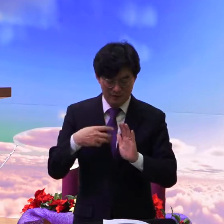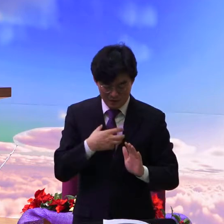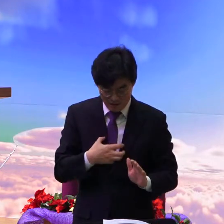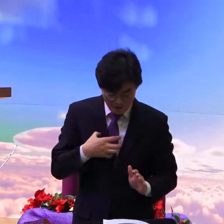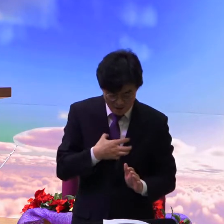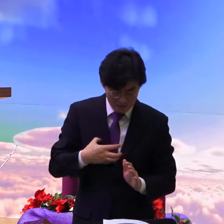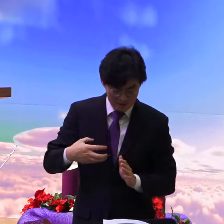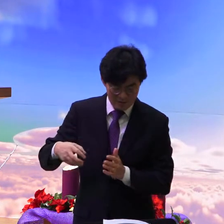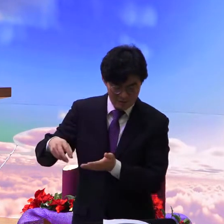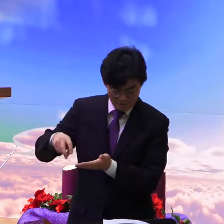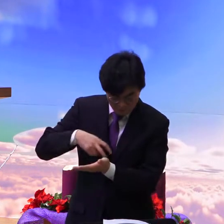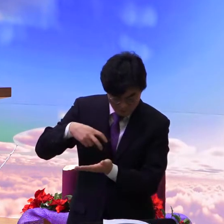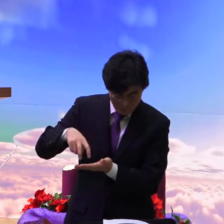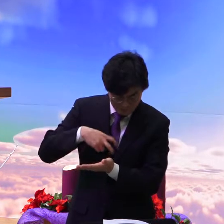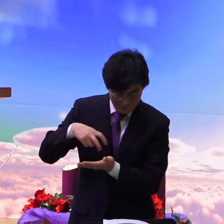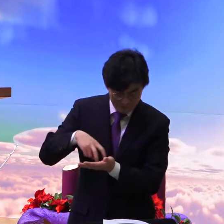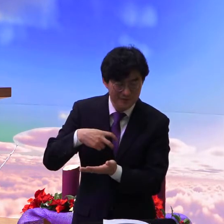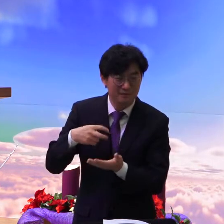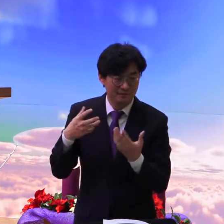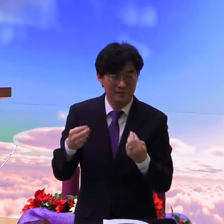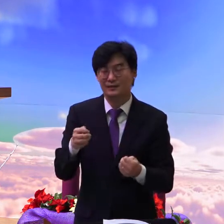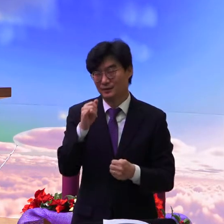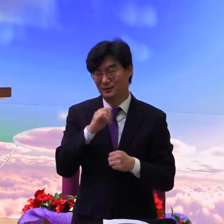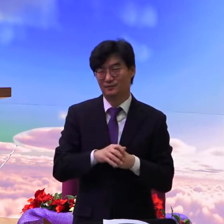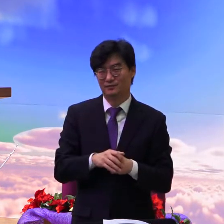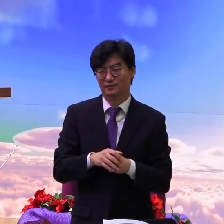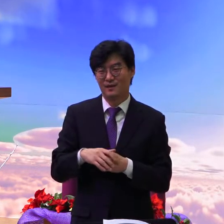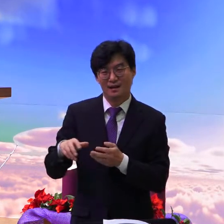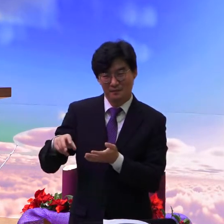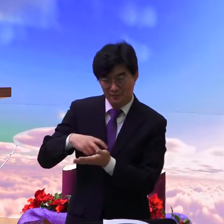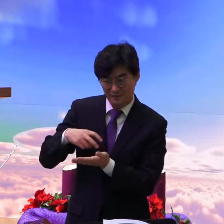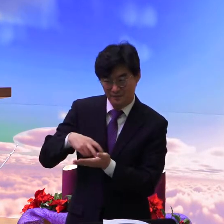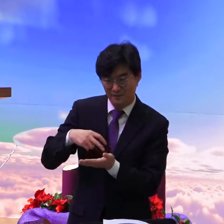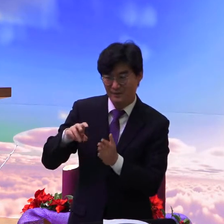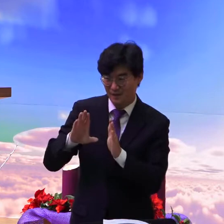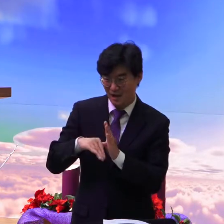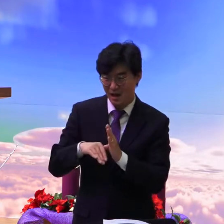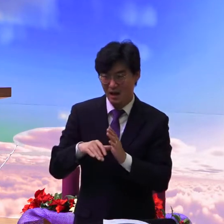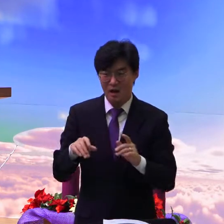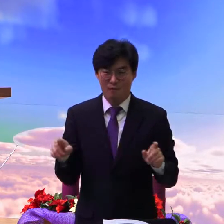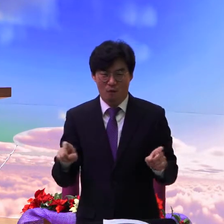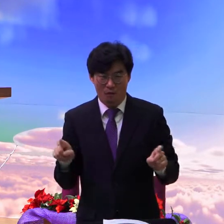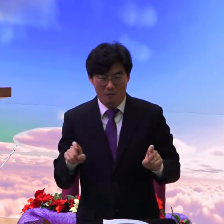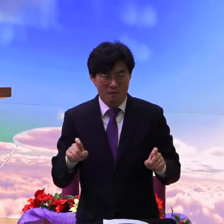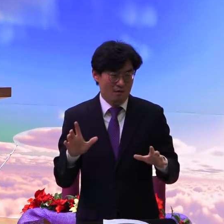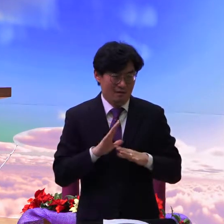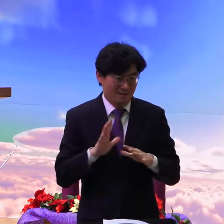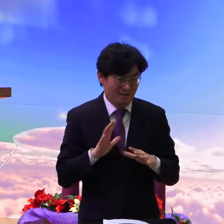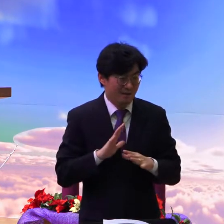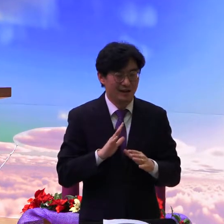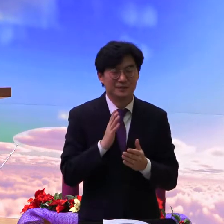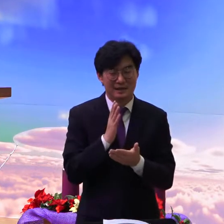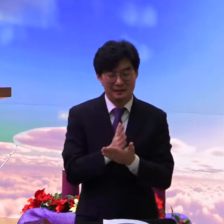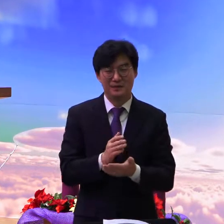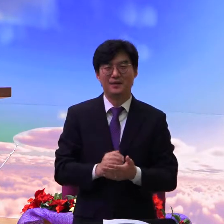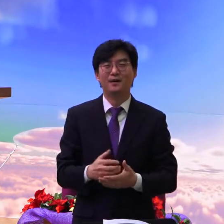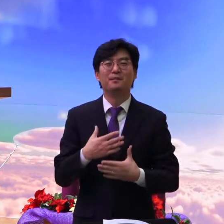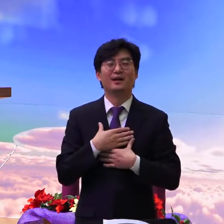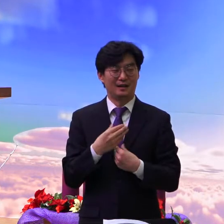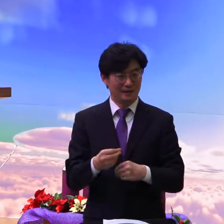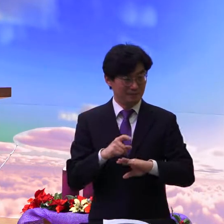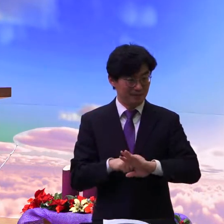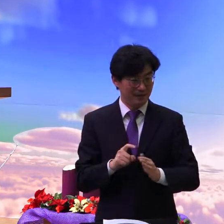우리를 만들어 갑니다. 이 속에서 여러분 흔들리지 말고 여러분의 일상의 삶은 평화롭게 살아가시고 하나님을 더 간절히